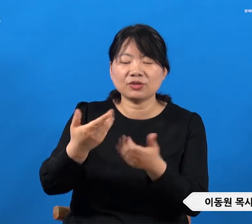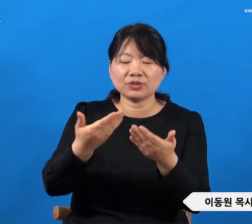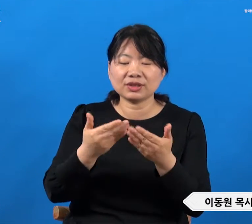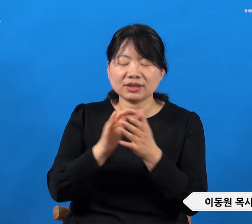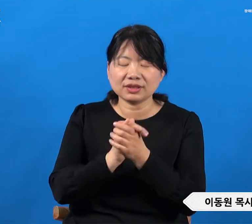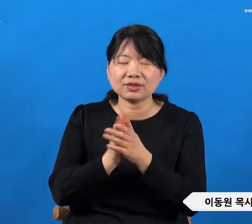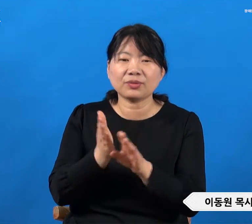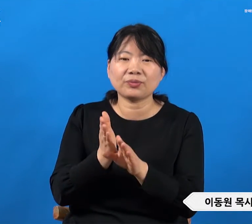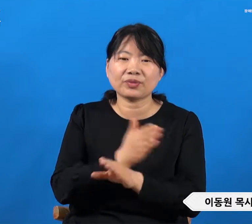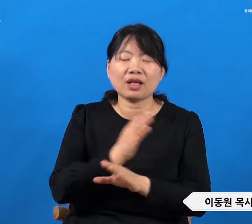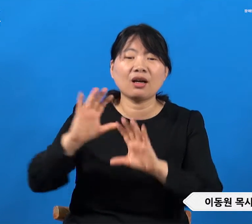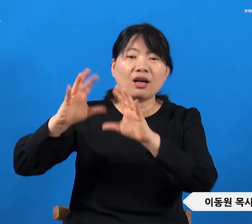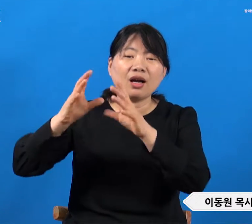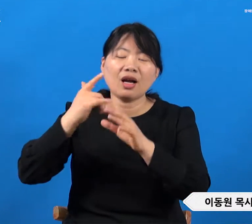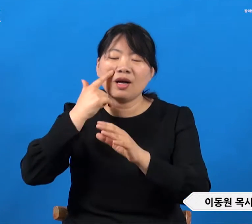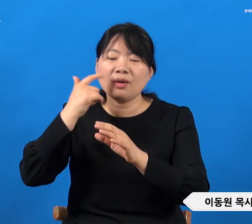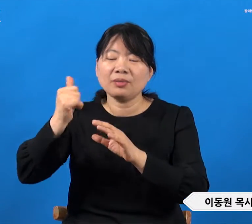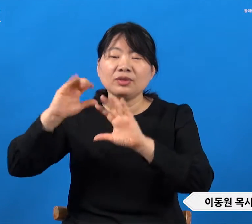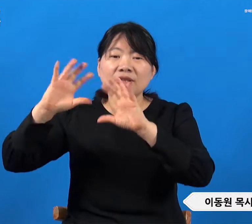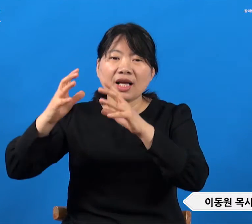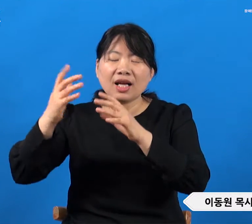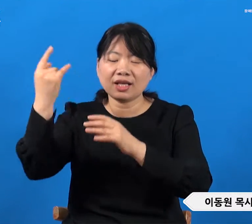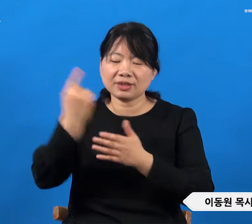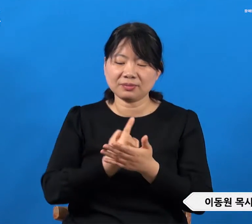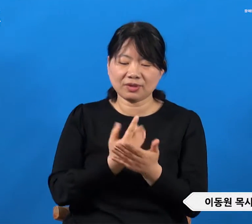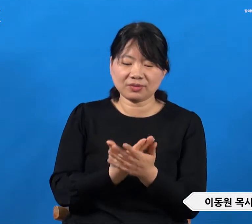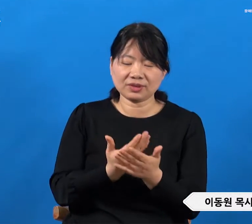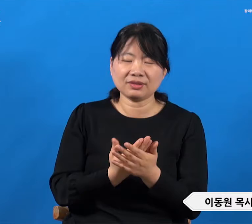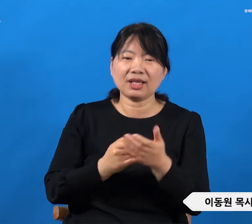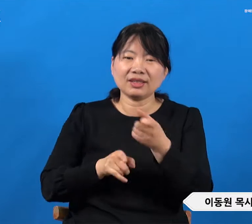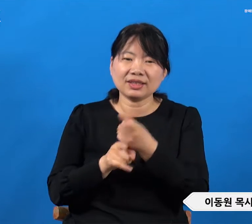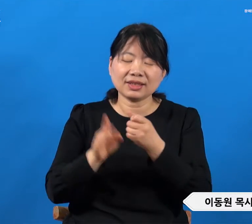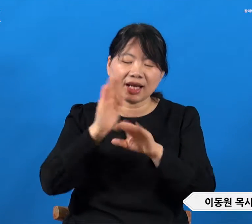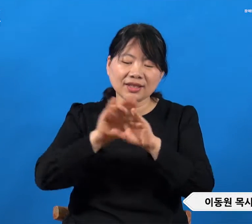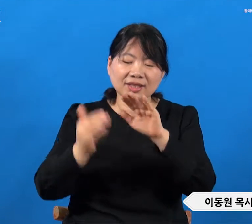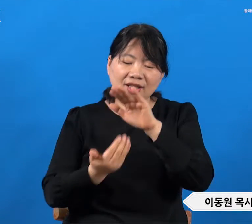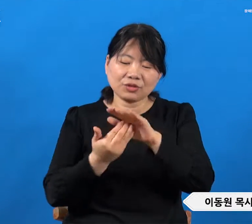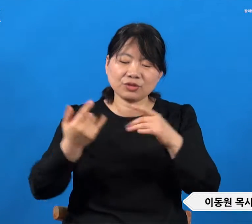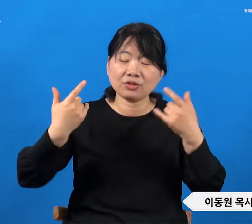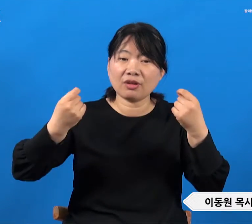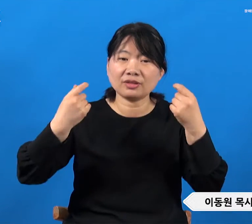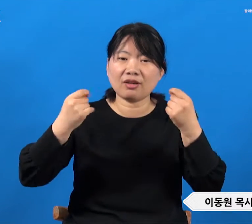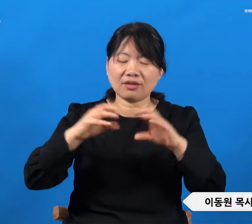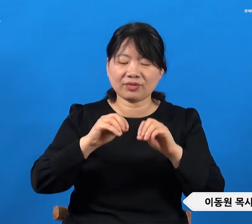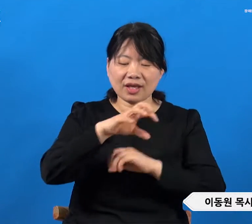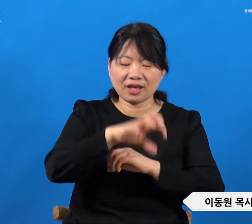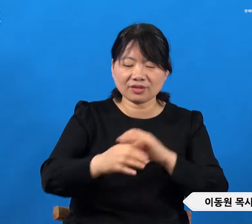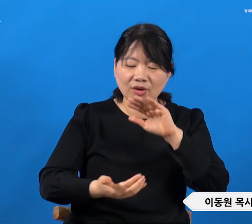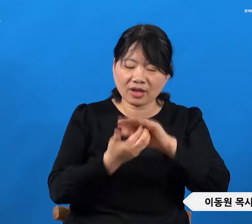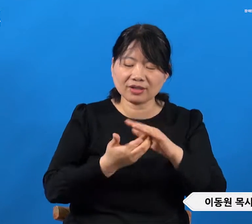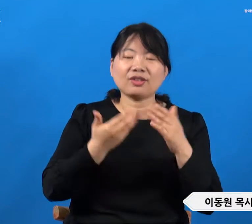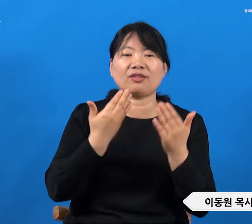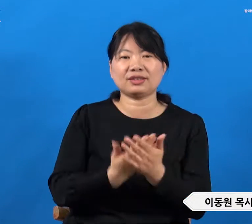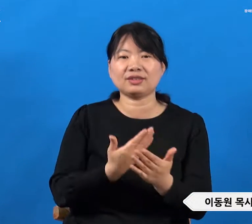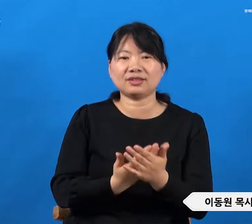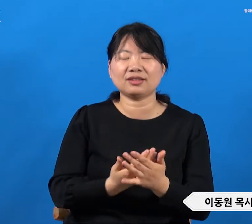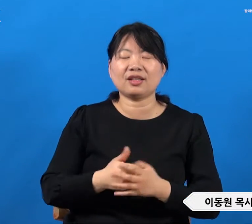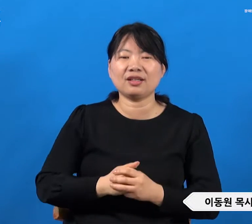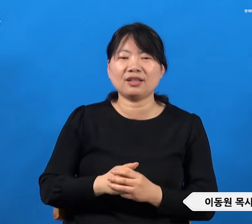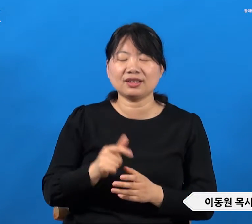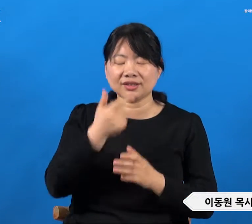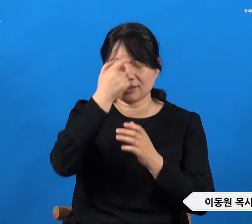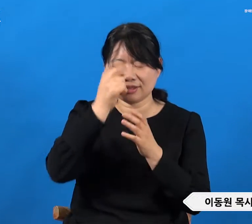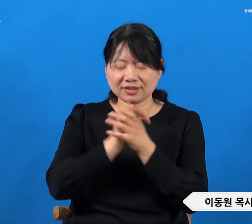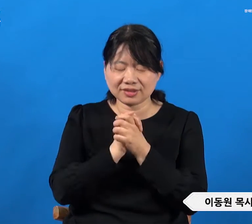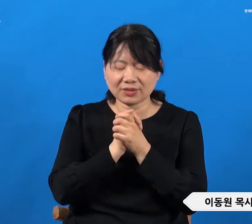가르친 기도에서 나라가, 아버지의 나라가 임하오시며 뜻이 하늘에서 이루어진 것 같이 땅에서도 이루어지이다.